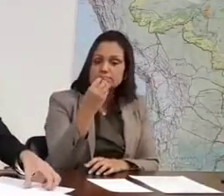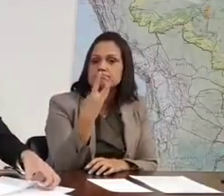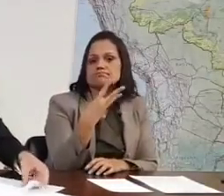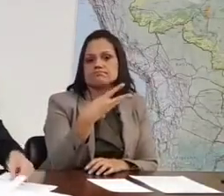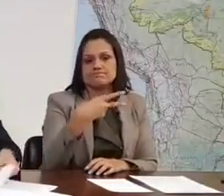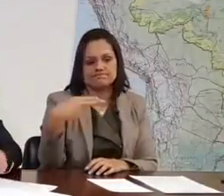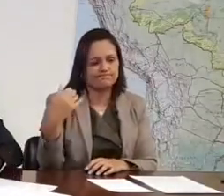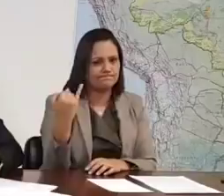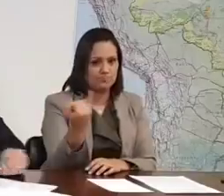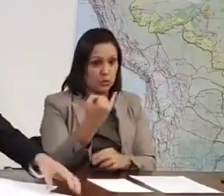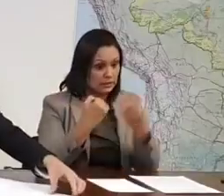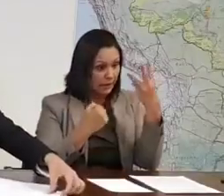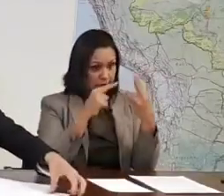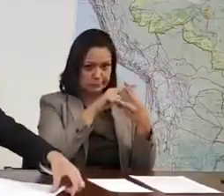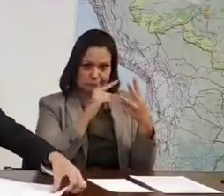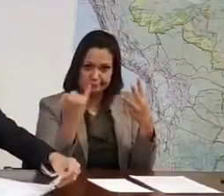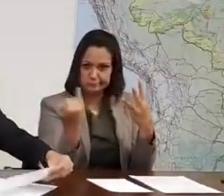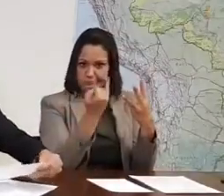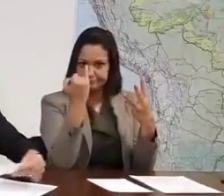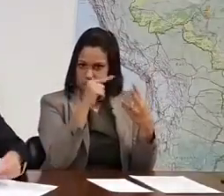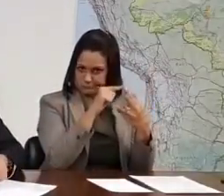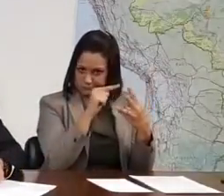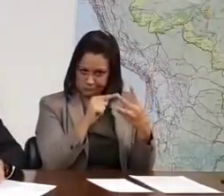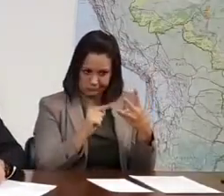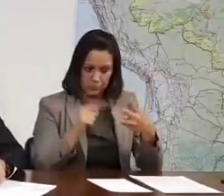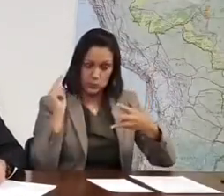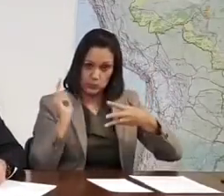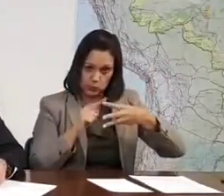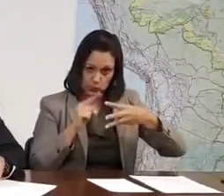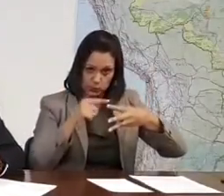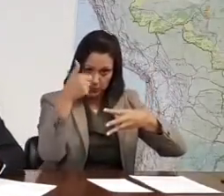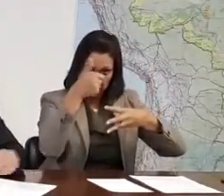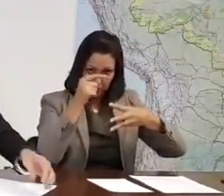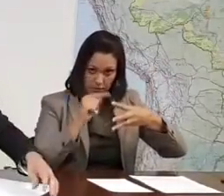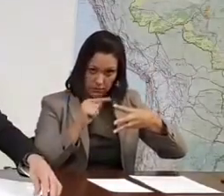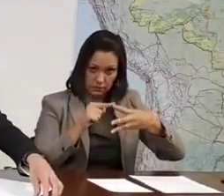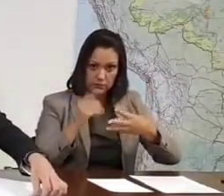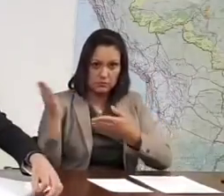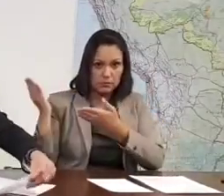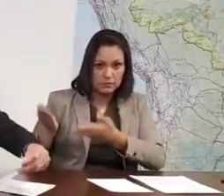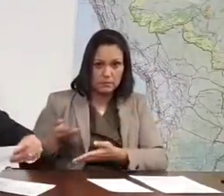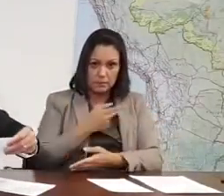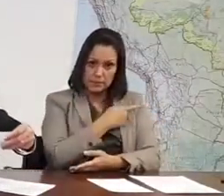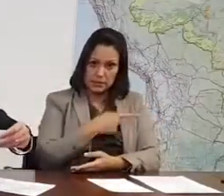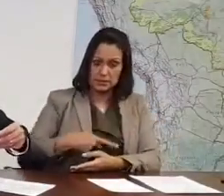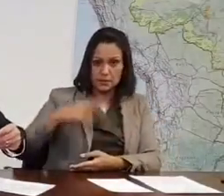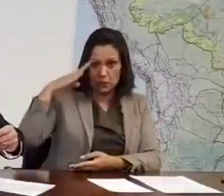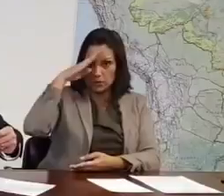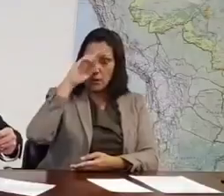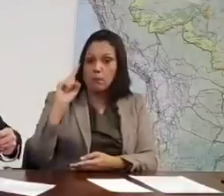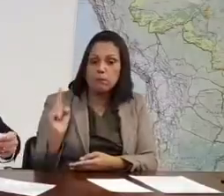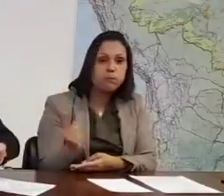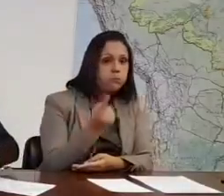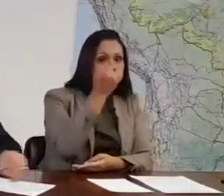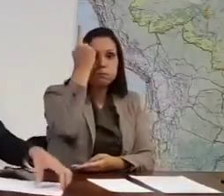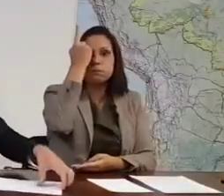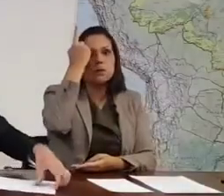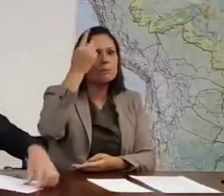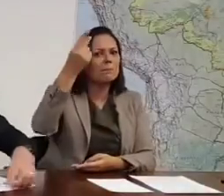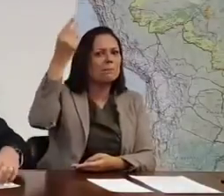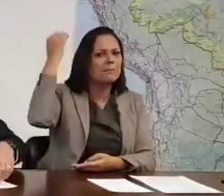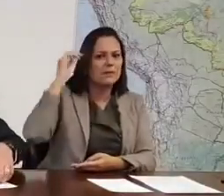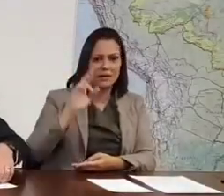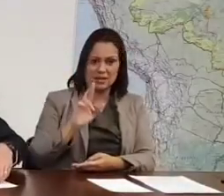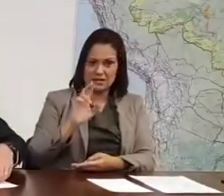importante. Primeira delas, né? O presidente Bolsonaro é o primeiro presidente desde o referendo